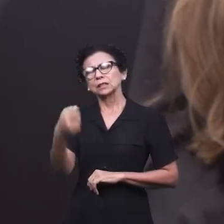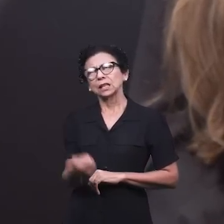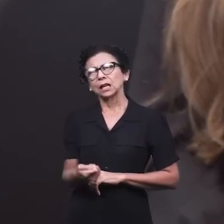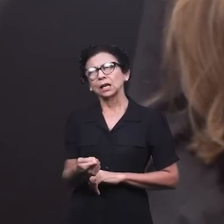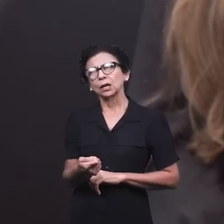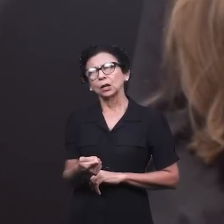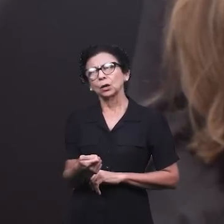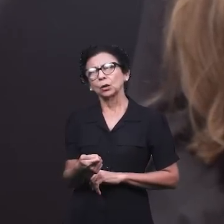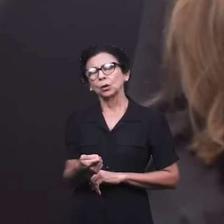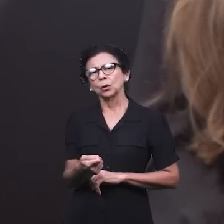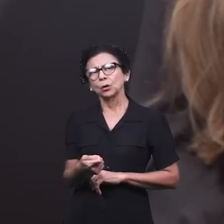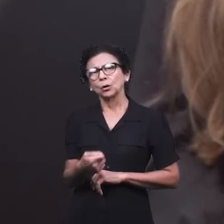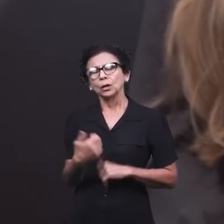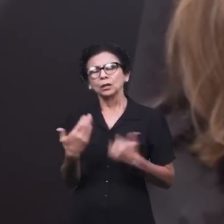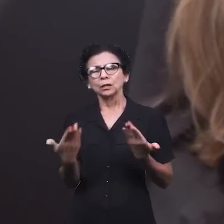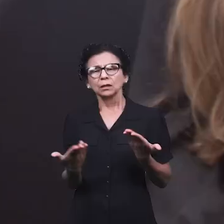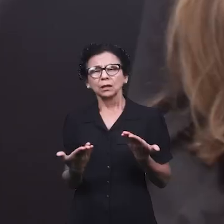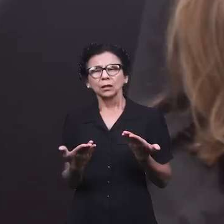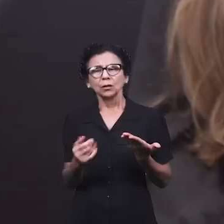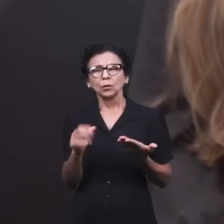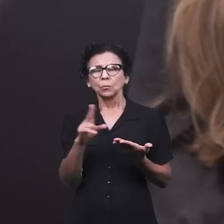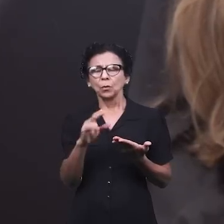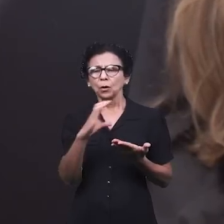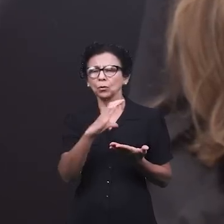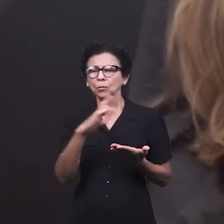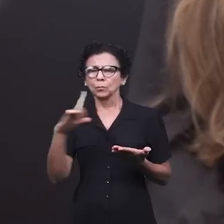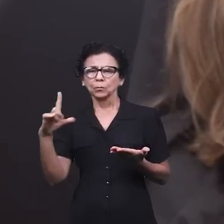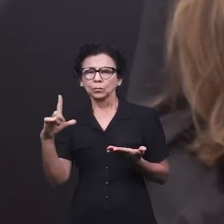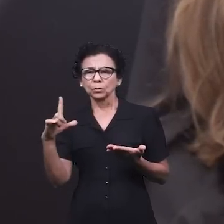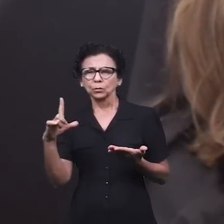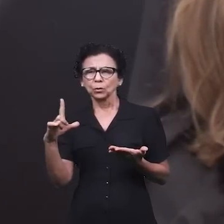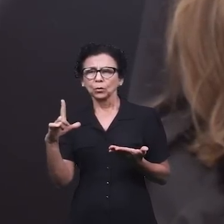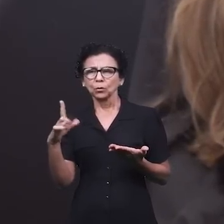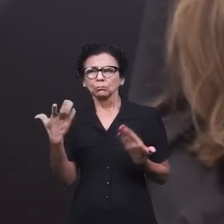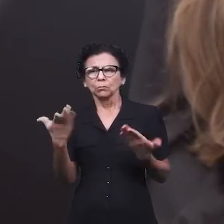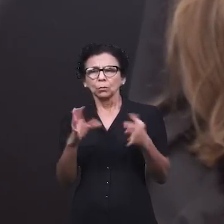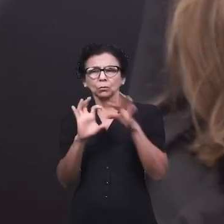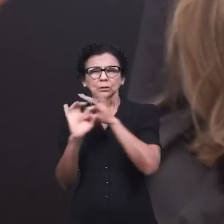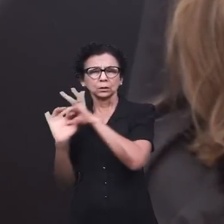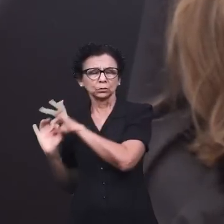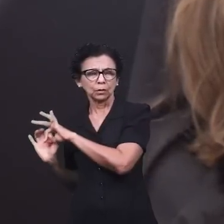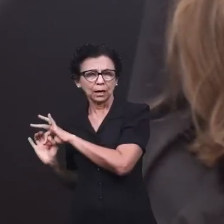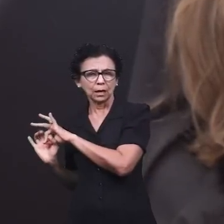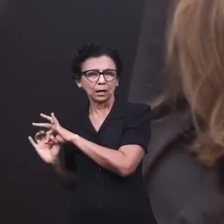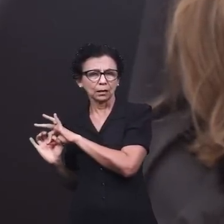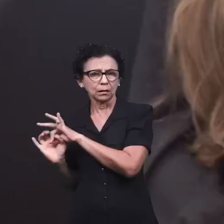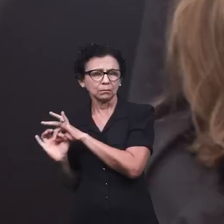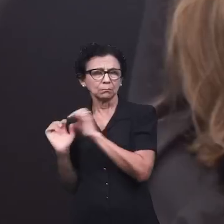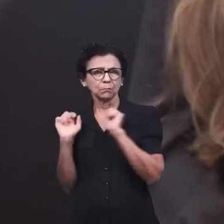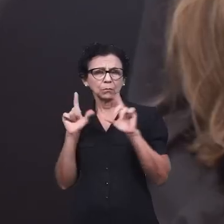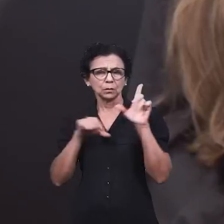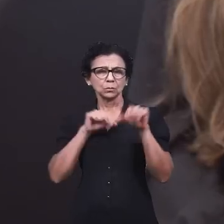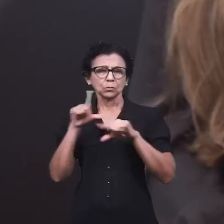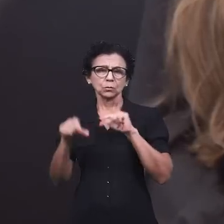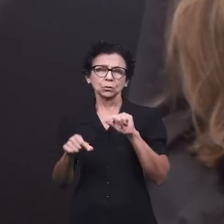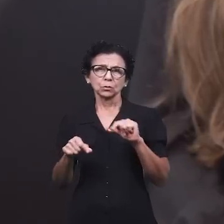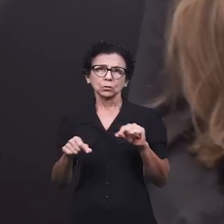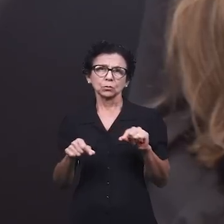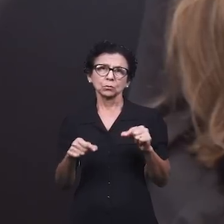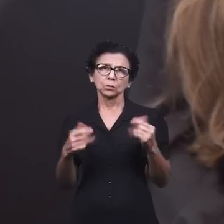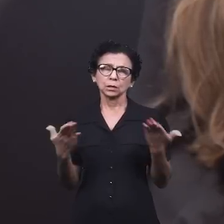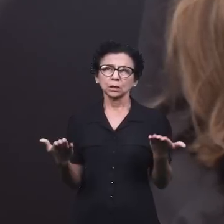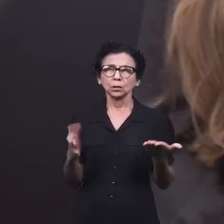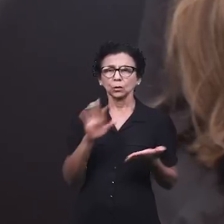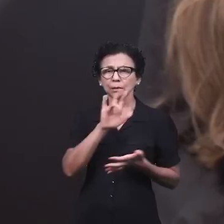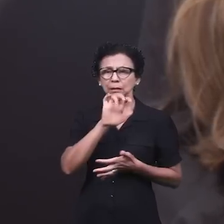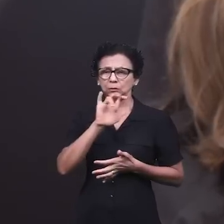tradução contextualizadora. Então, eu vou escolher. Por exemplo, eu posso fazer também a transferência, que é chamada datilologia. Se é boa ou não, mas